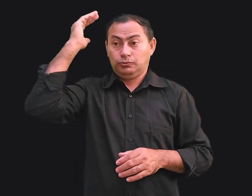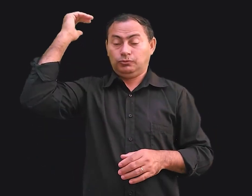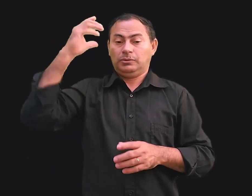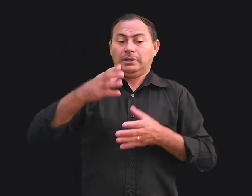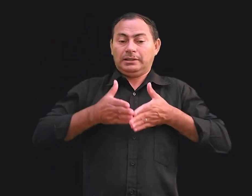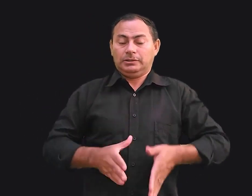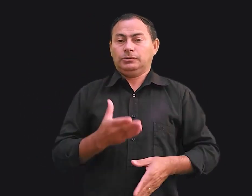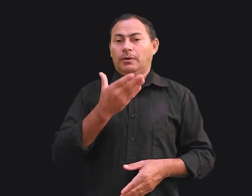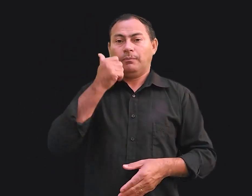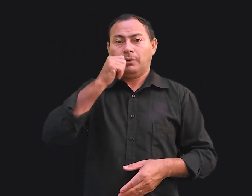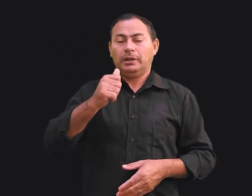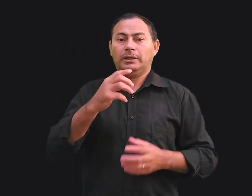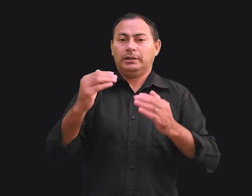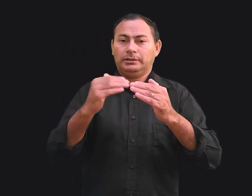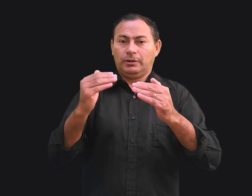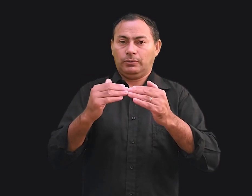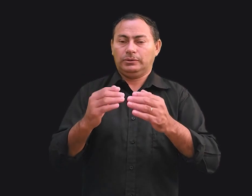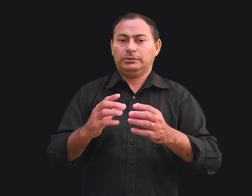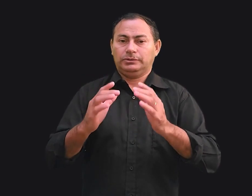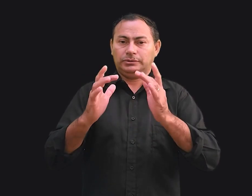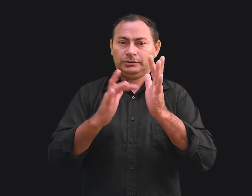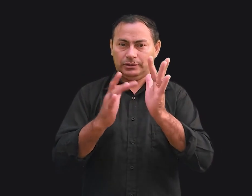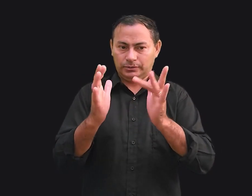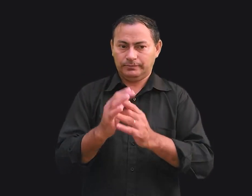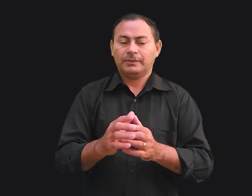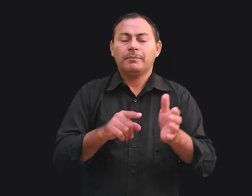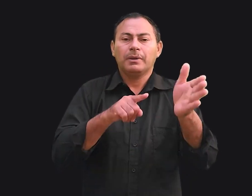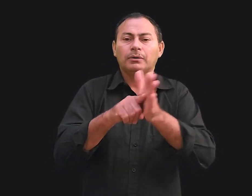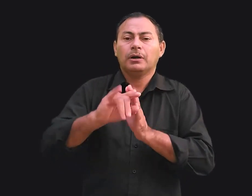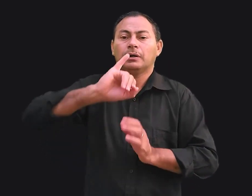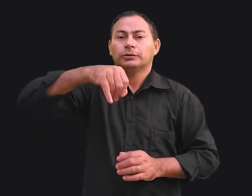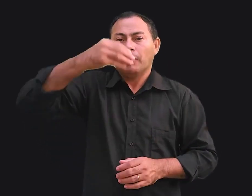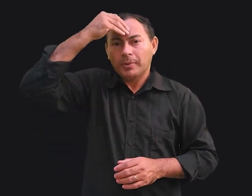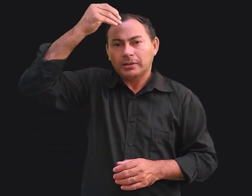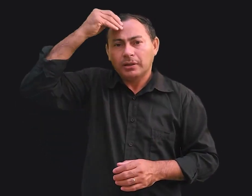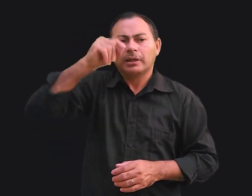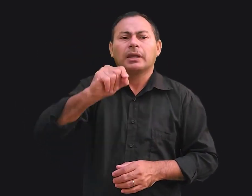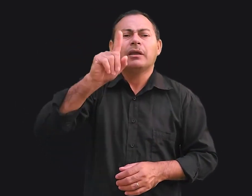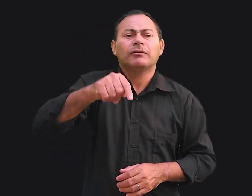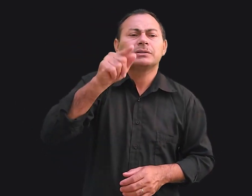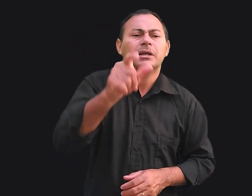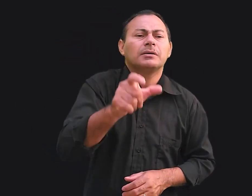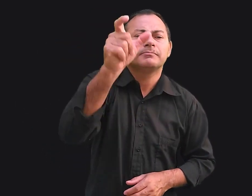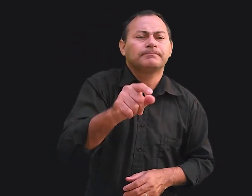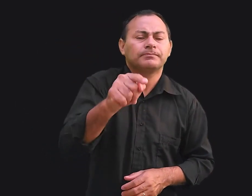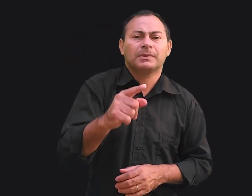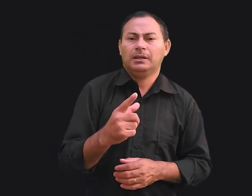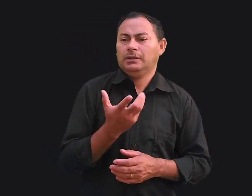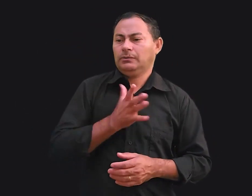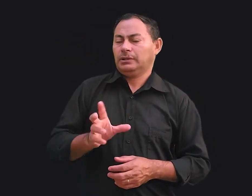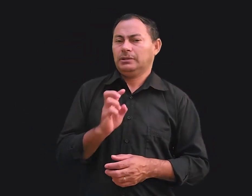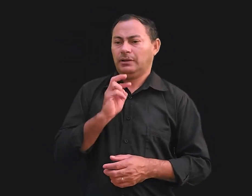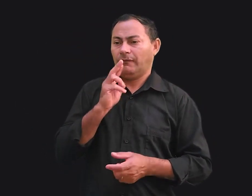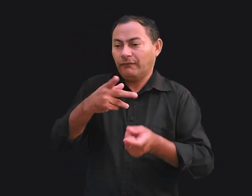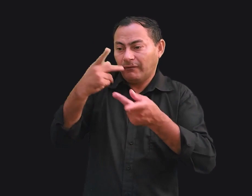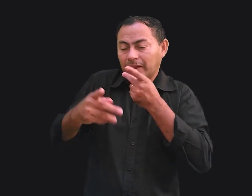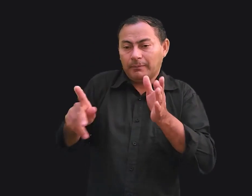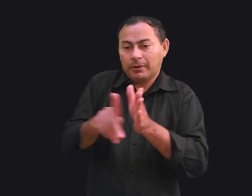de mulher, de acordo com Jesus. Perguntaram a João Batista: quem é você? Ele não quis logo falar dele mesmo